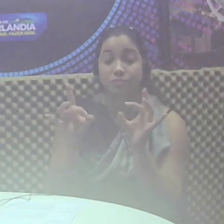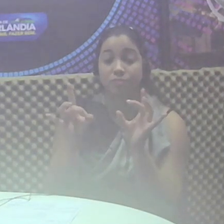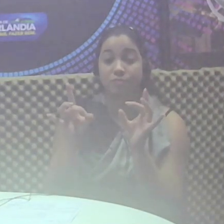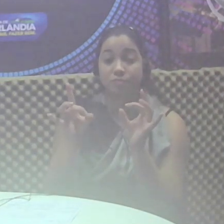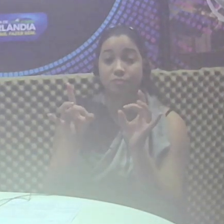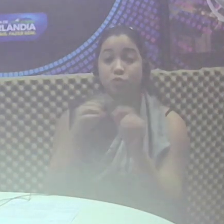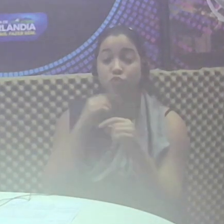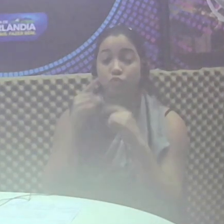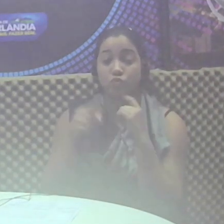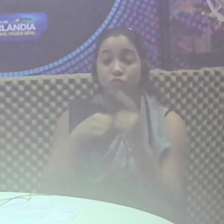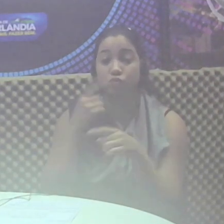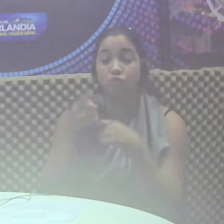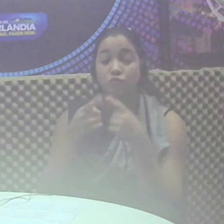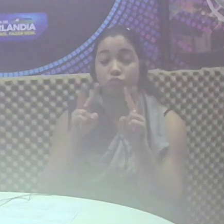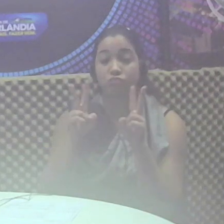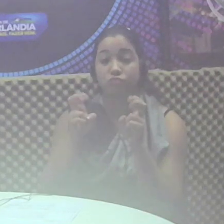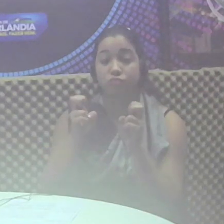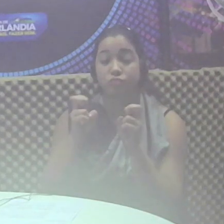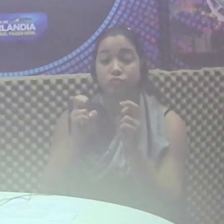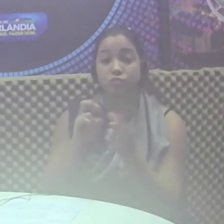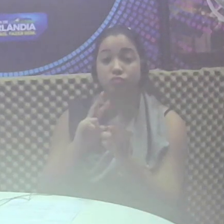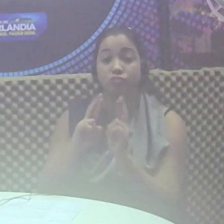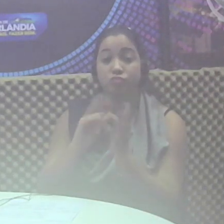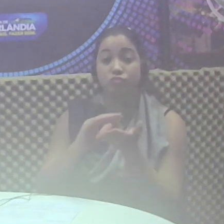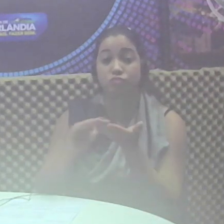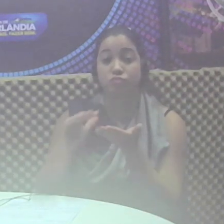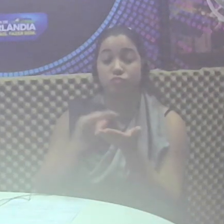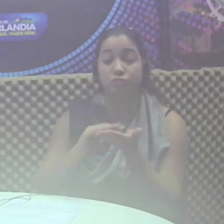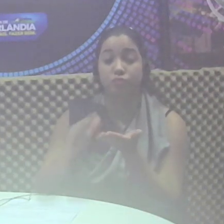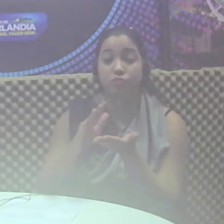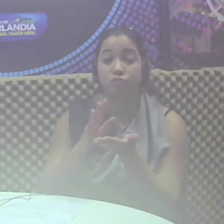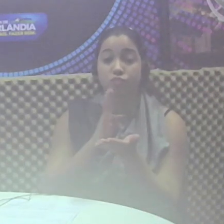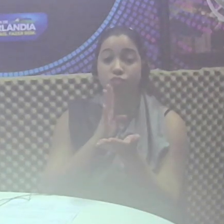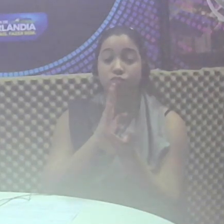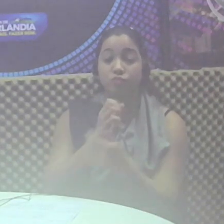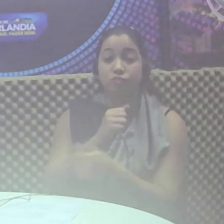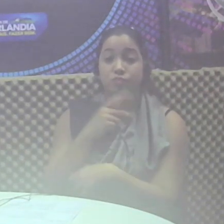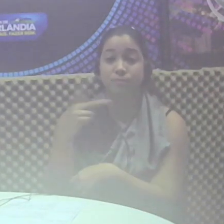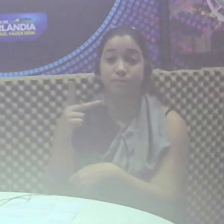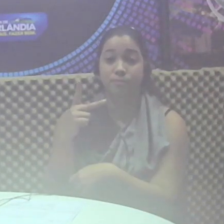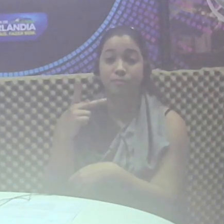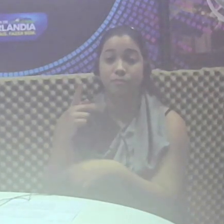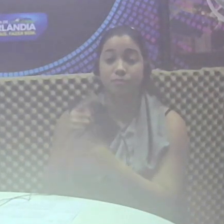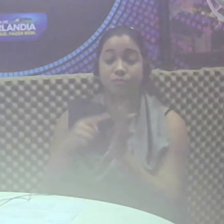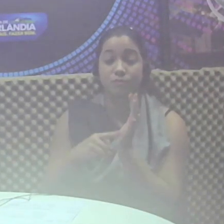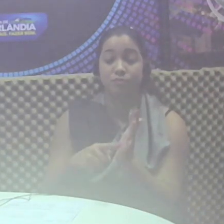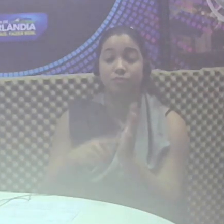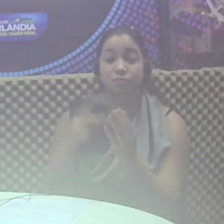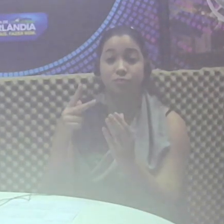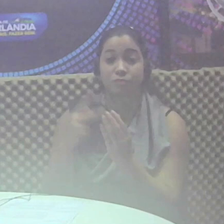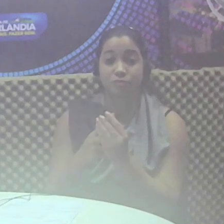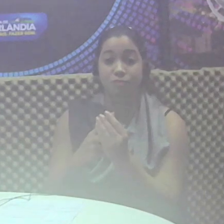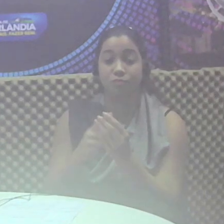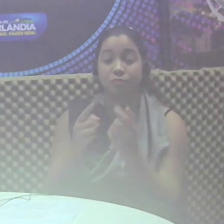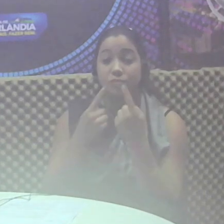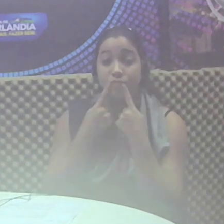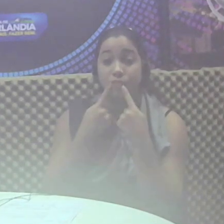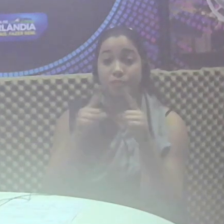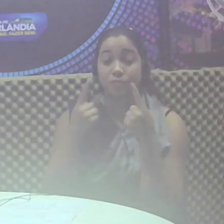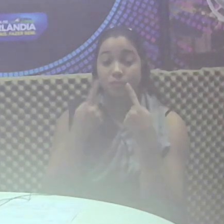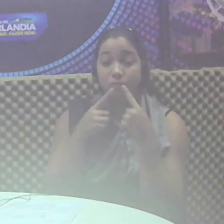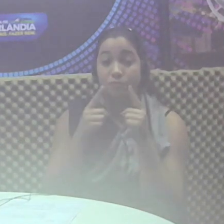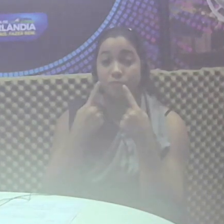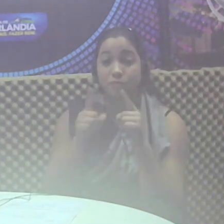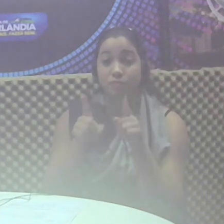tirar dúvidas a respeito de relações de consumo, conhecer o aplicativo Fale Procon Uberlândia, além de abrir reclamações